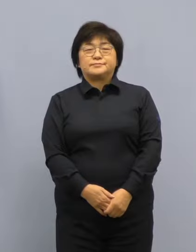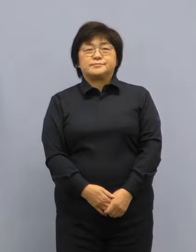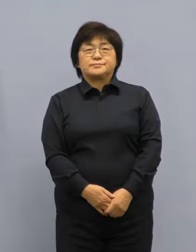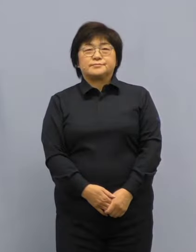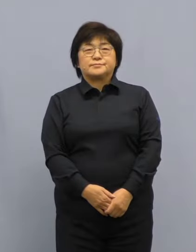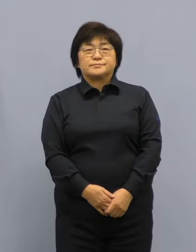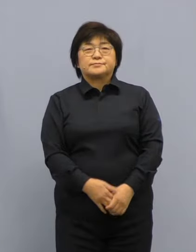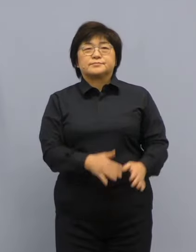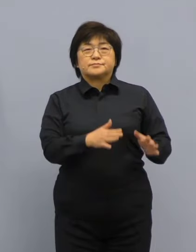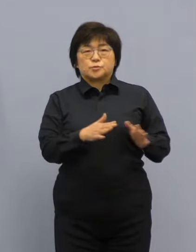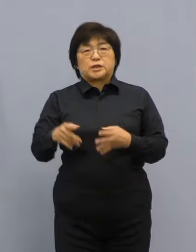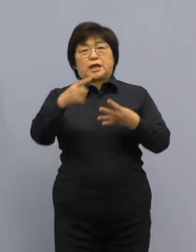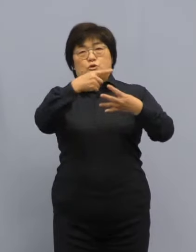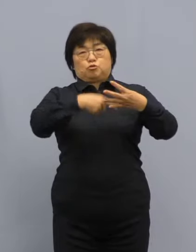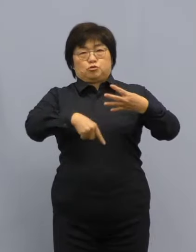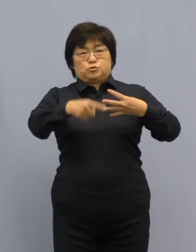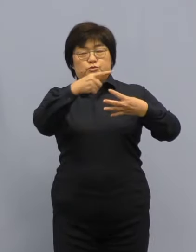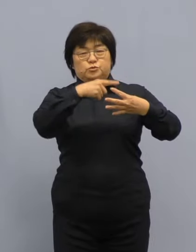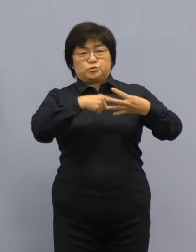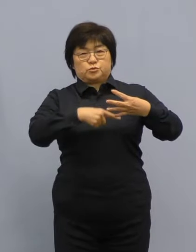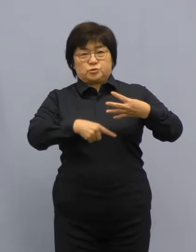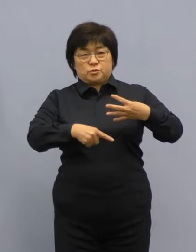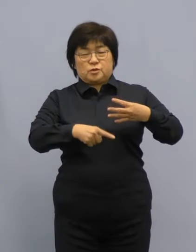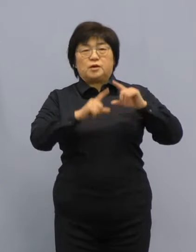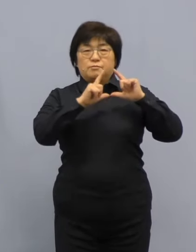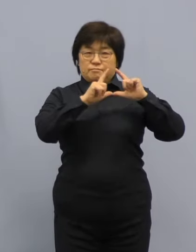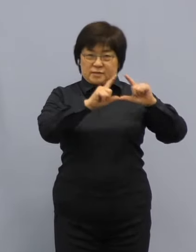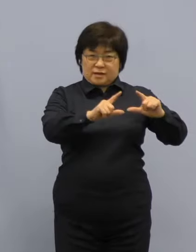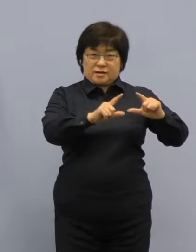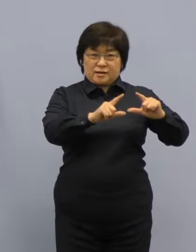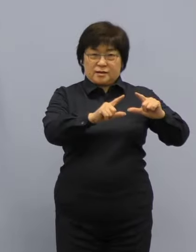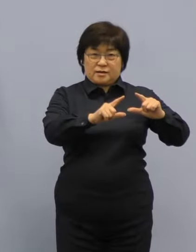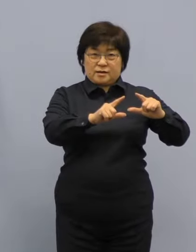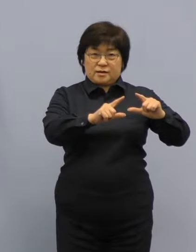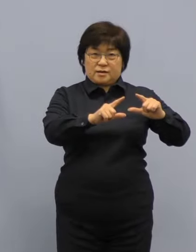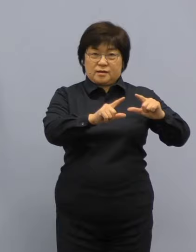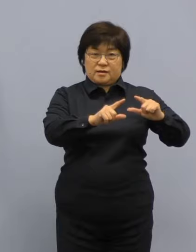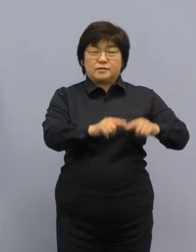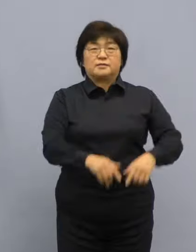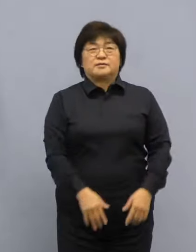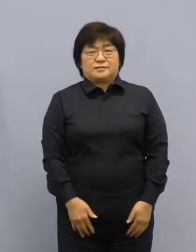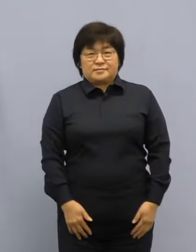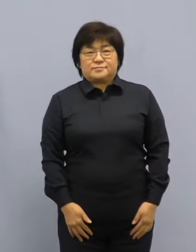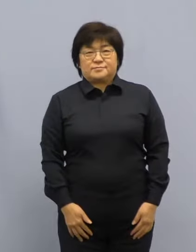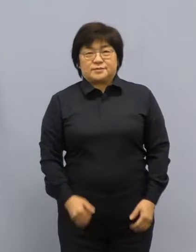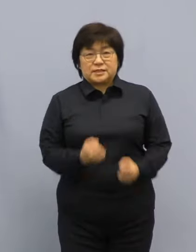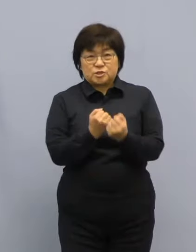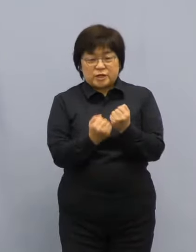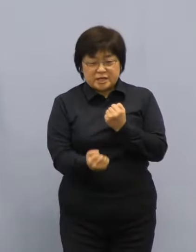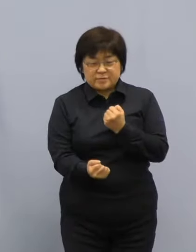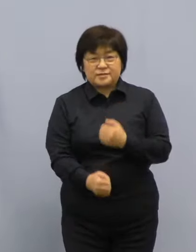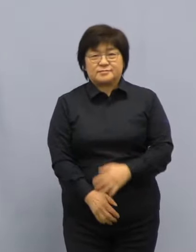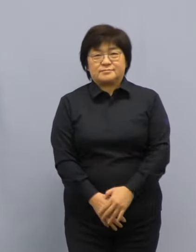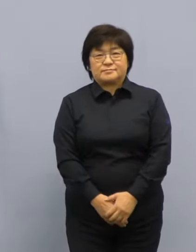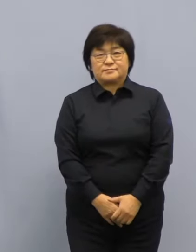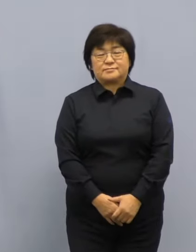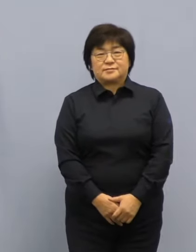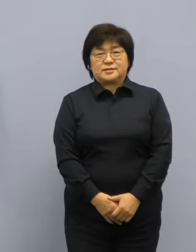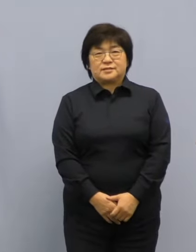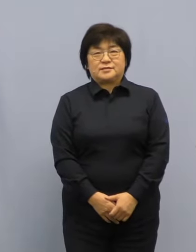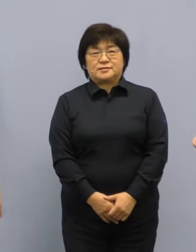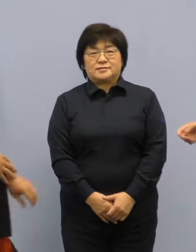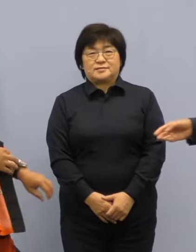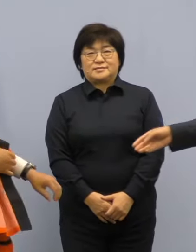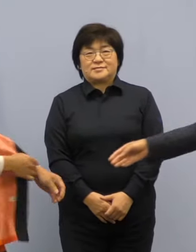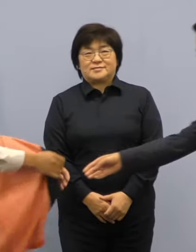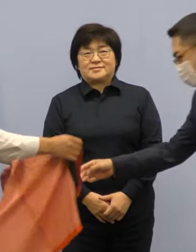ということで今の4つの点が冒頭でございました。ちょっと失礼いたしまして、すいません、いつものモードに戻